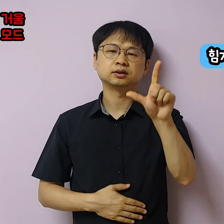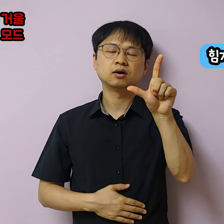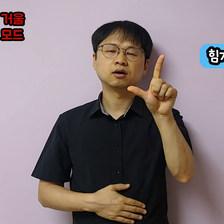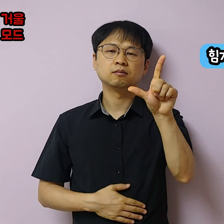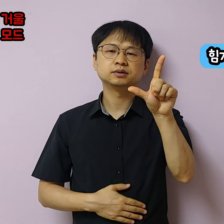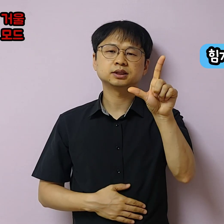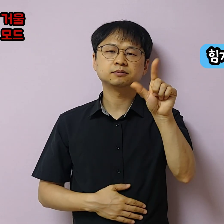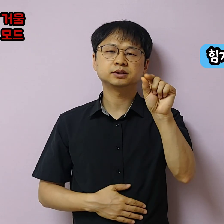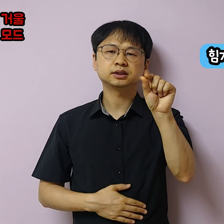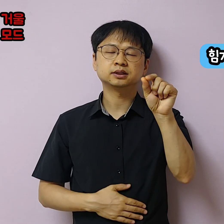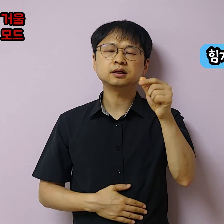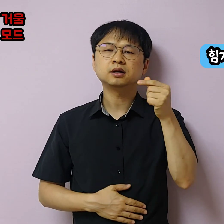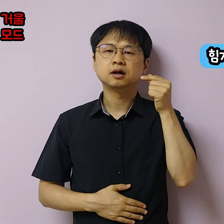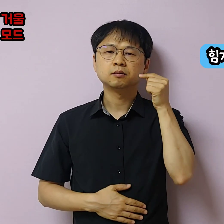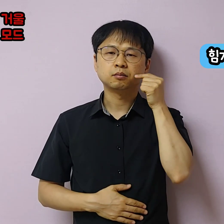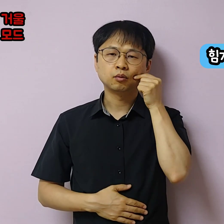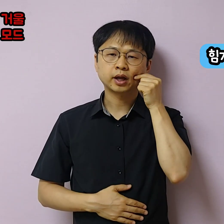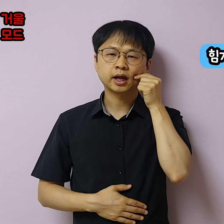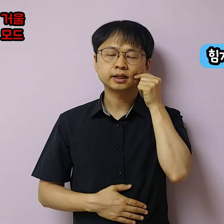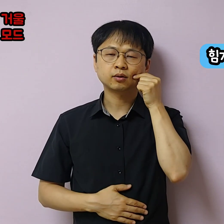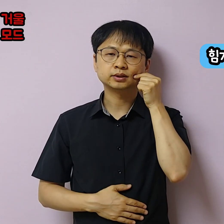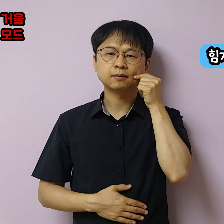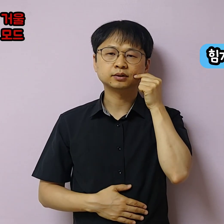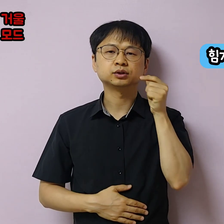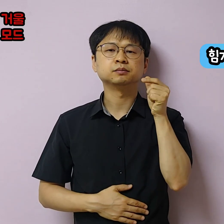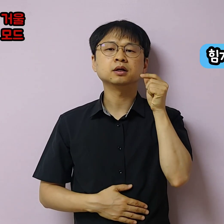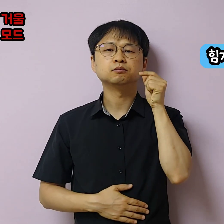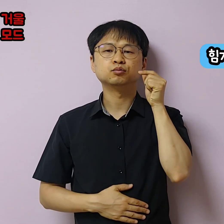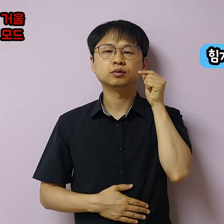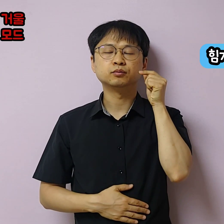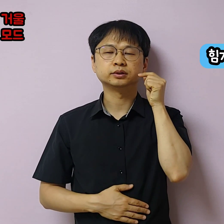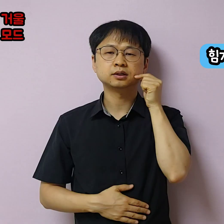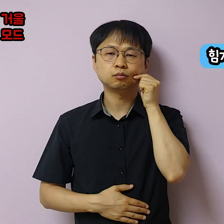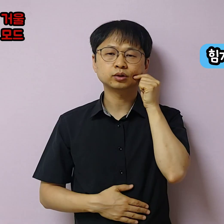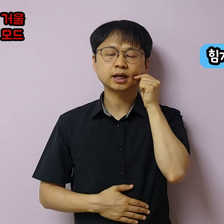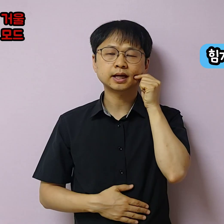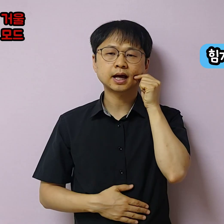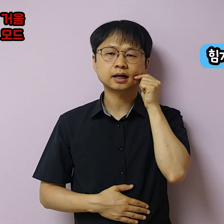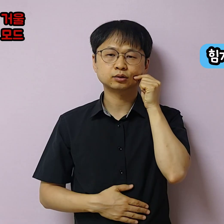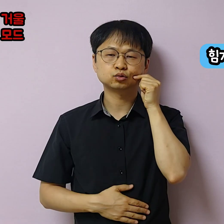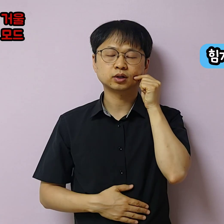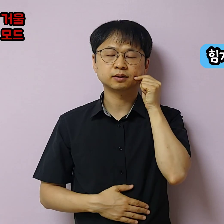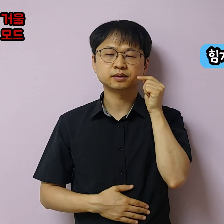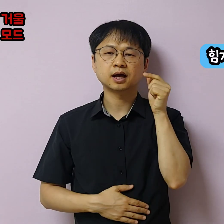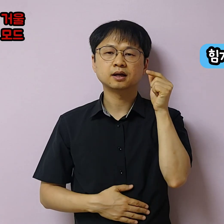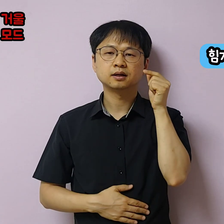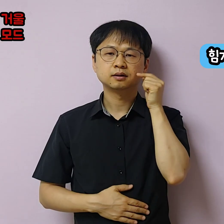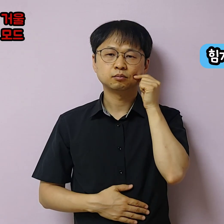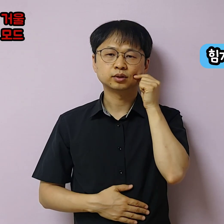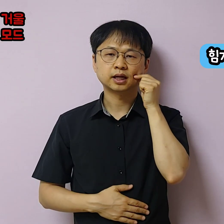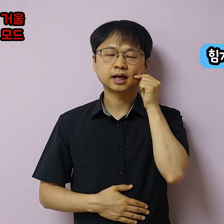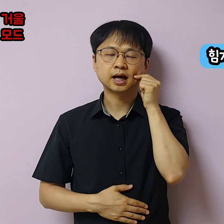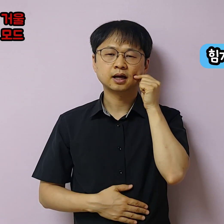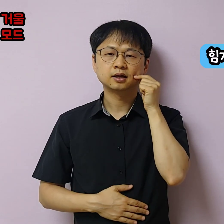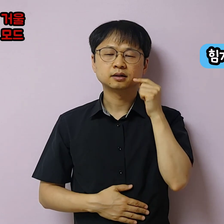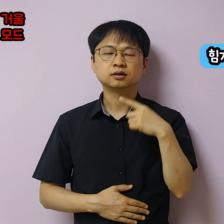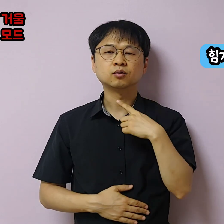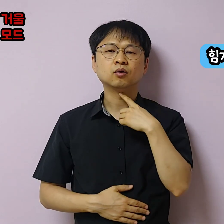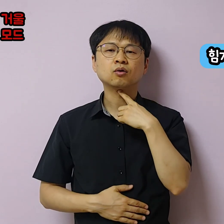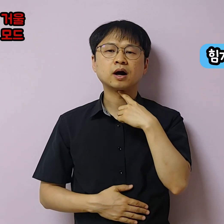거죠. 엄지검지를 볼에 대고 잡아주시면 무엇을 못하다 라는 수어가 됩니다. 못하다. 그리고